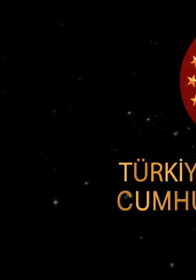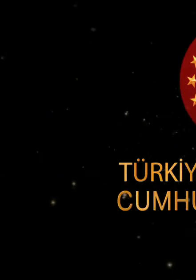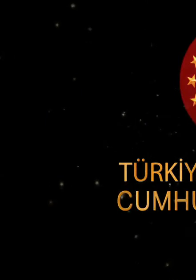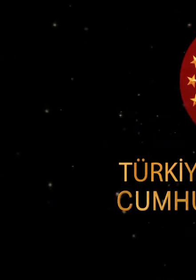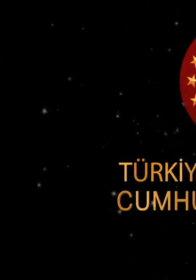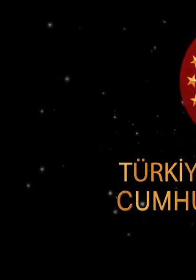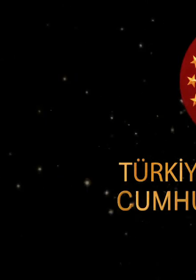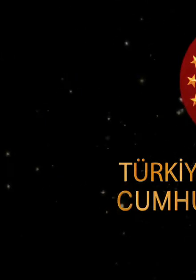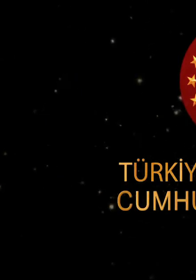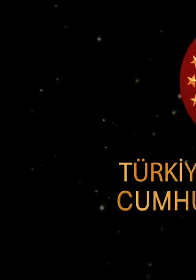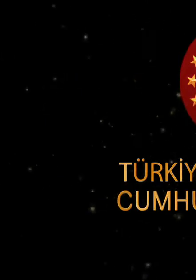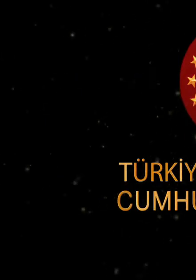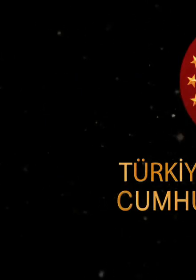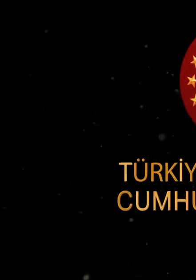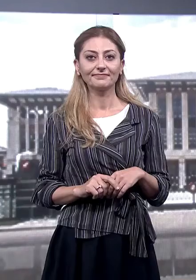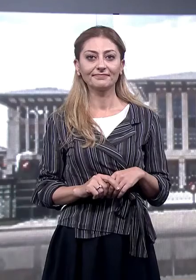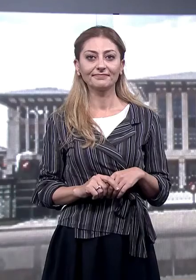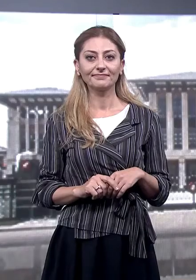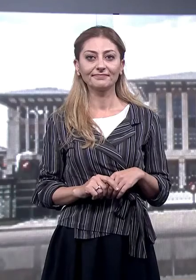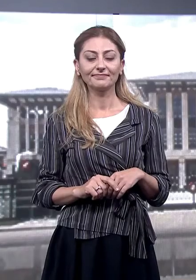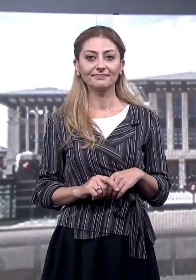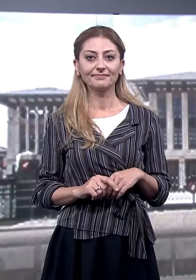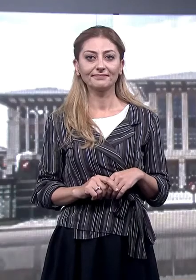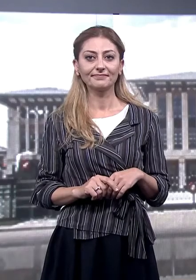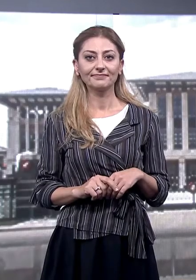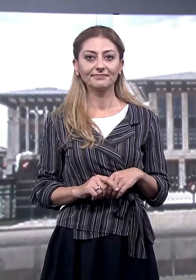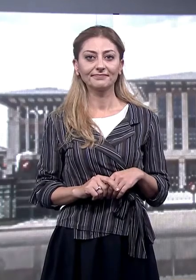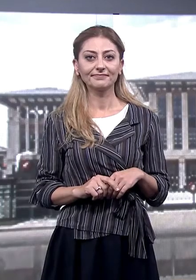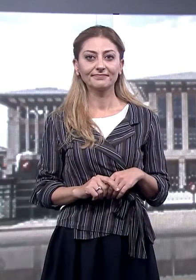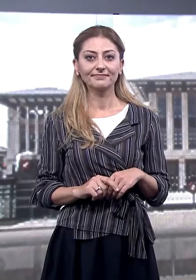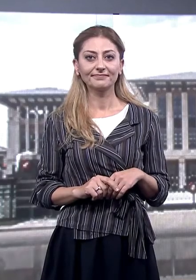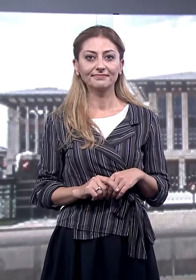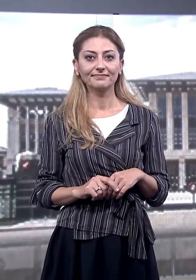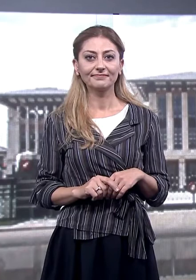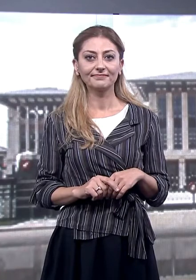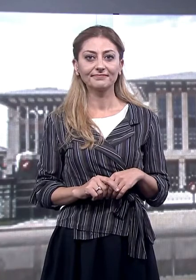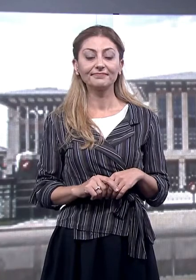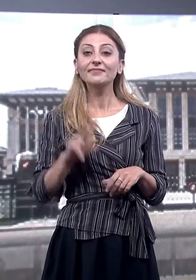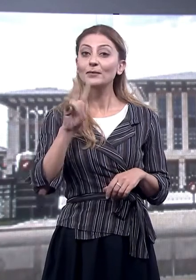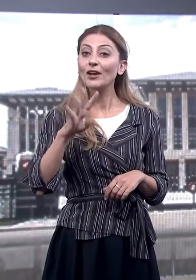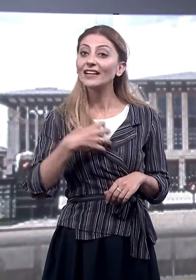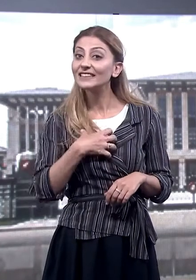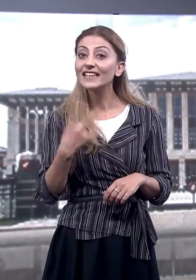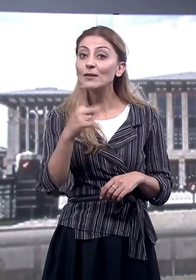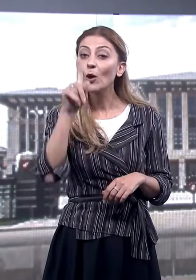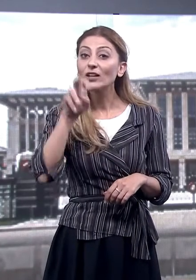Türkiye Cumhuriyeti Cumhurbaşkanlığı. Engelsiz Beştepe YouTube ve Twitter hesapları Cumhurbaşkanlığı